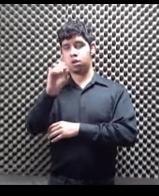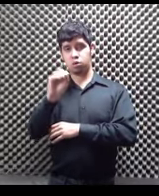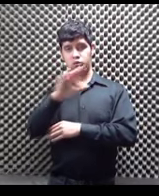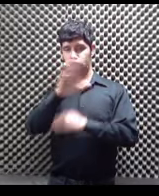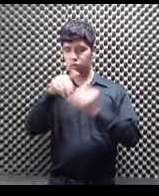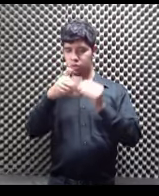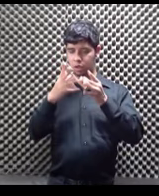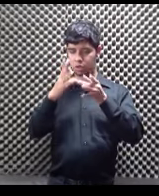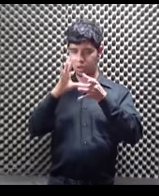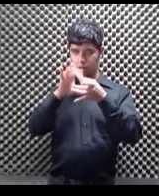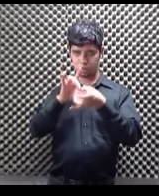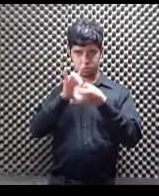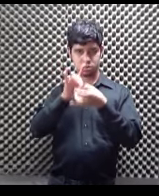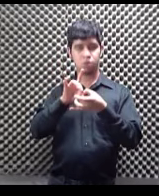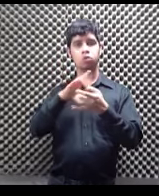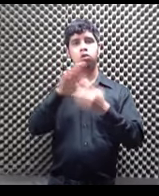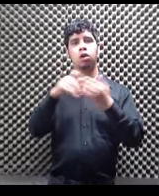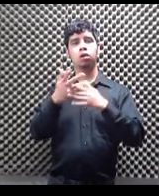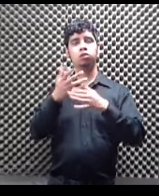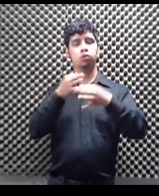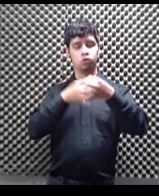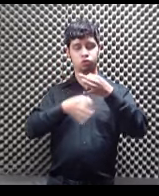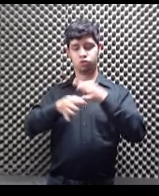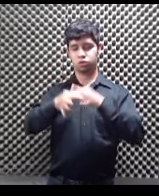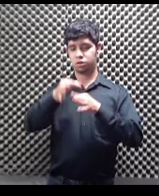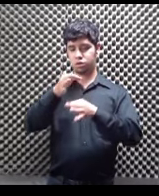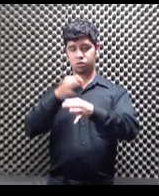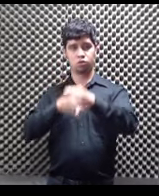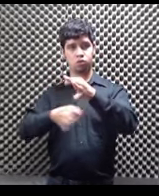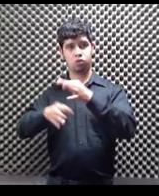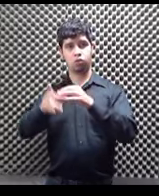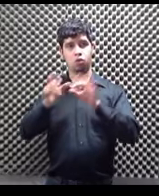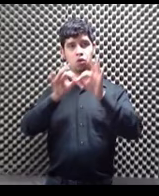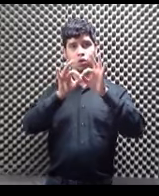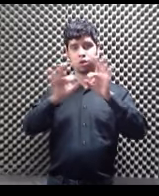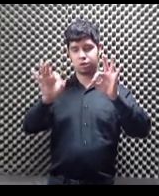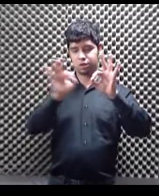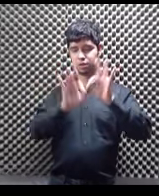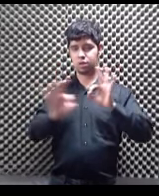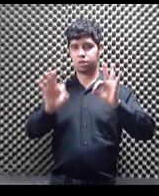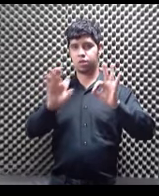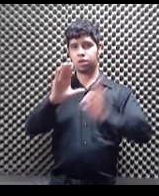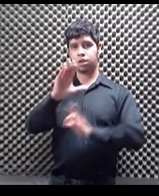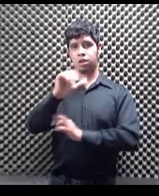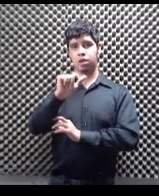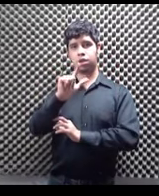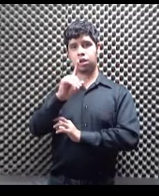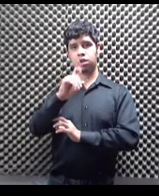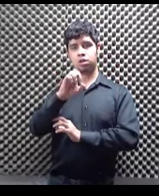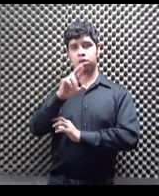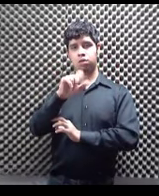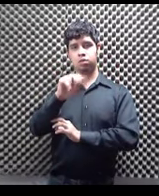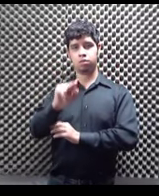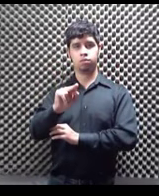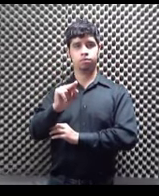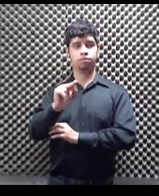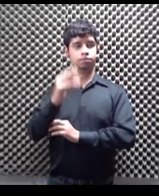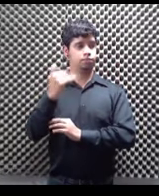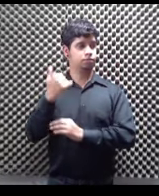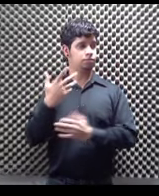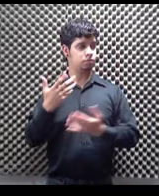están por ahí sustituyendo líneas de Calderón. ¡Anda! Wow. Eso me gustó. Ah, no, porque